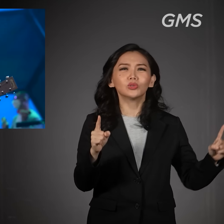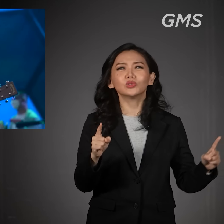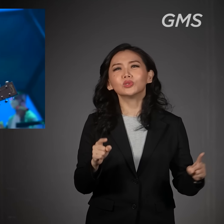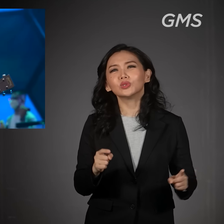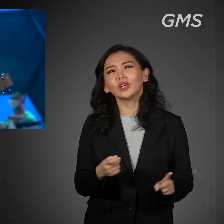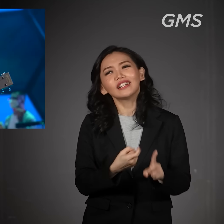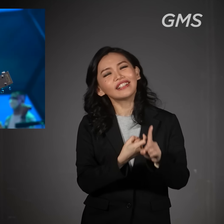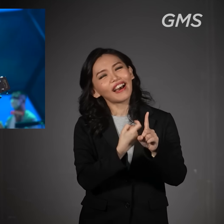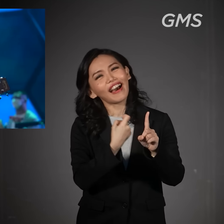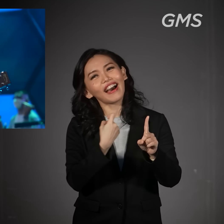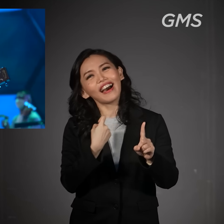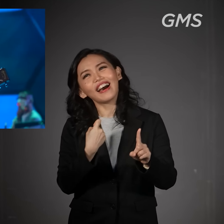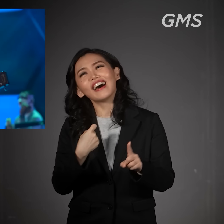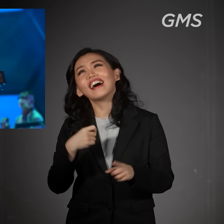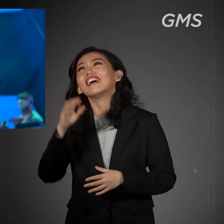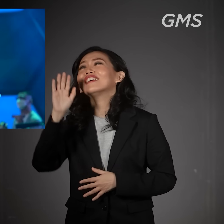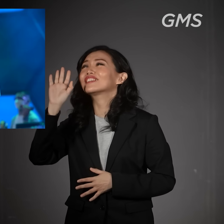jauh